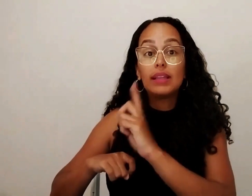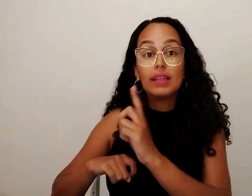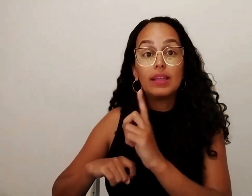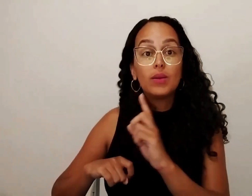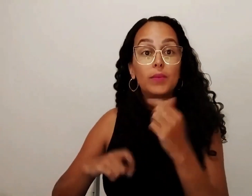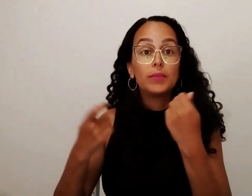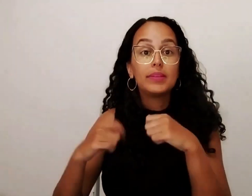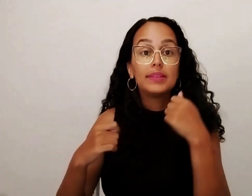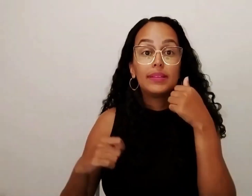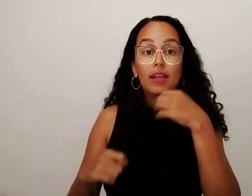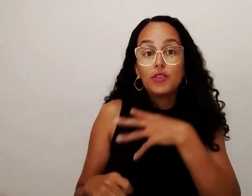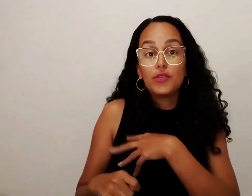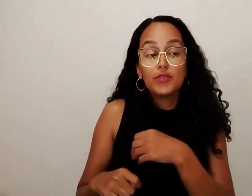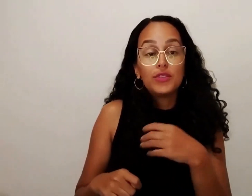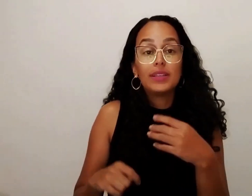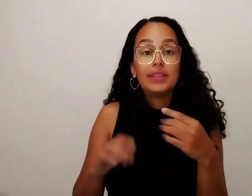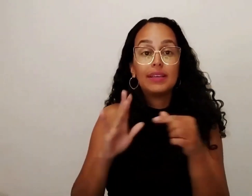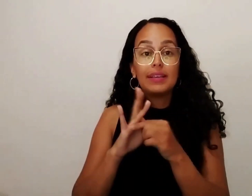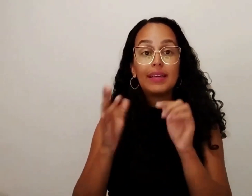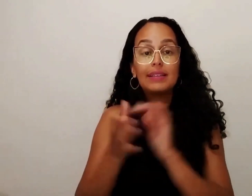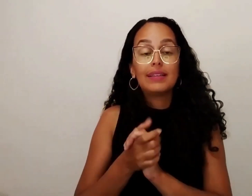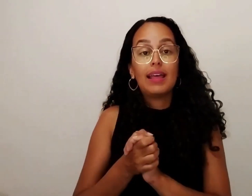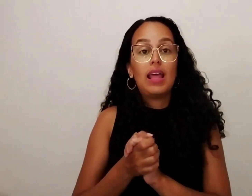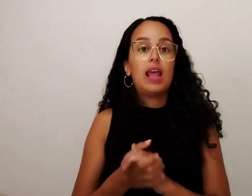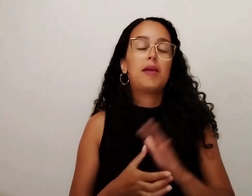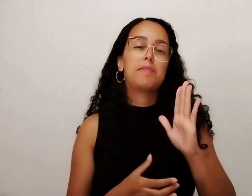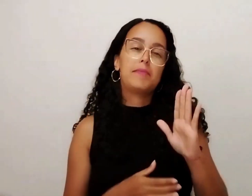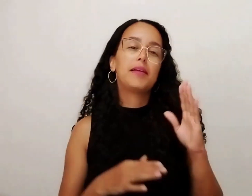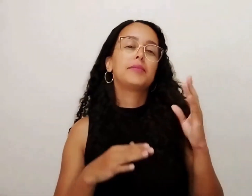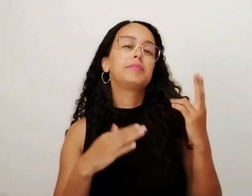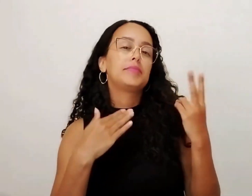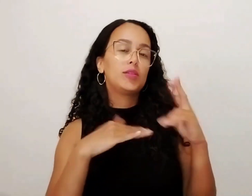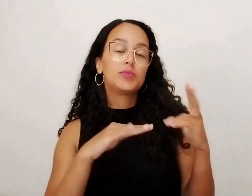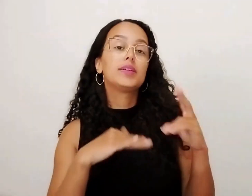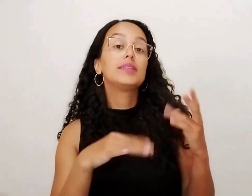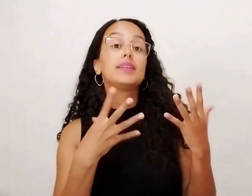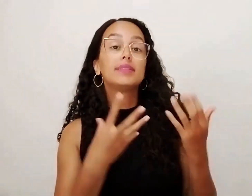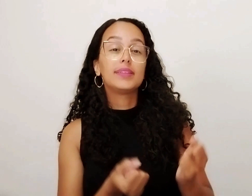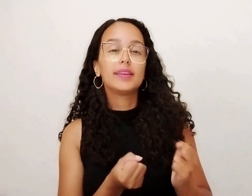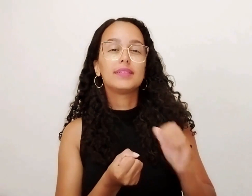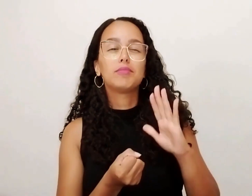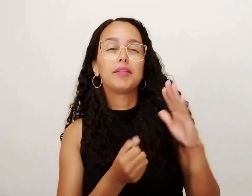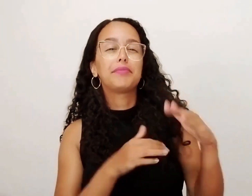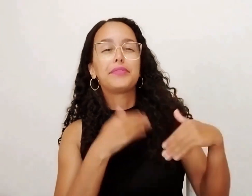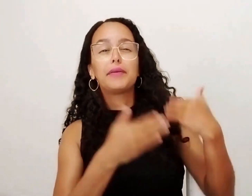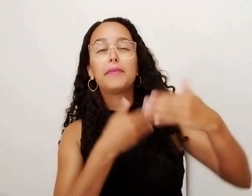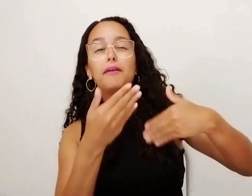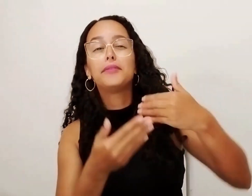filhas, o herói encontra uma portuguesa e vai brincar com ela.